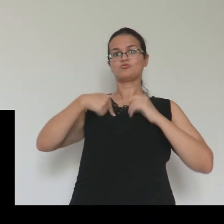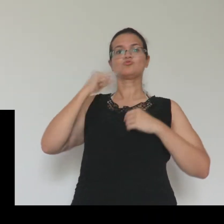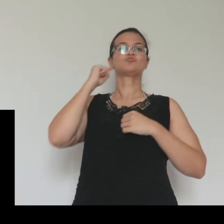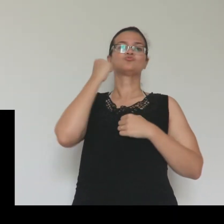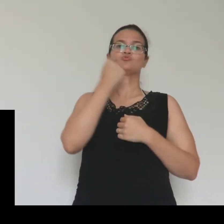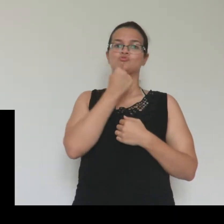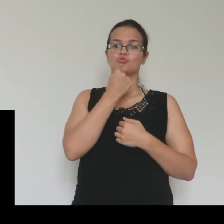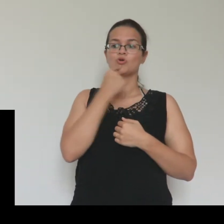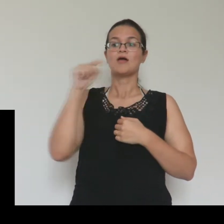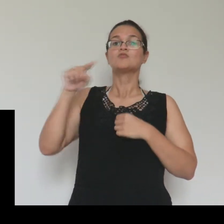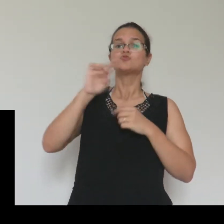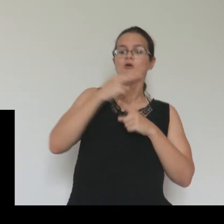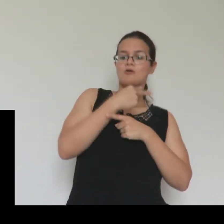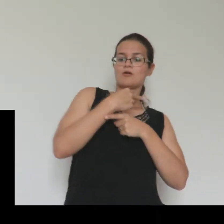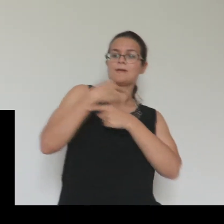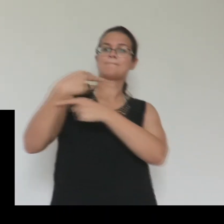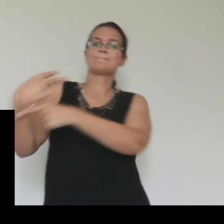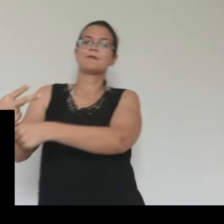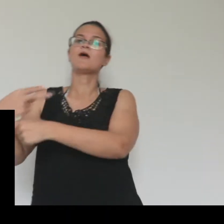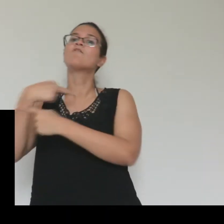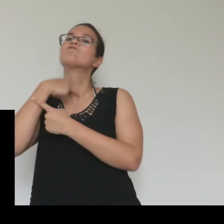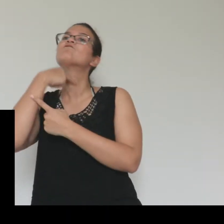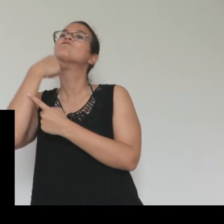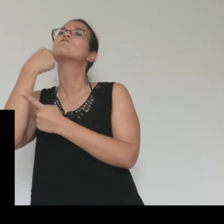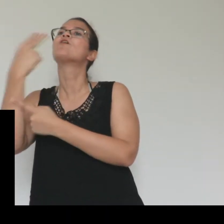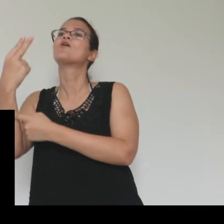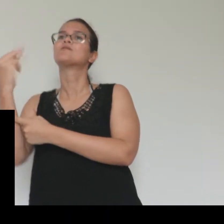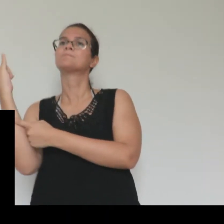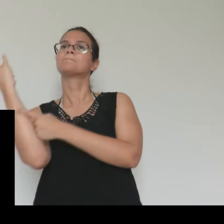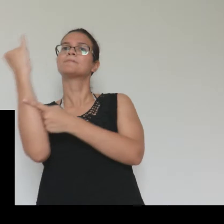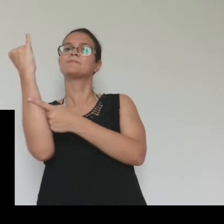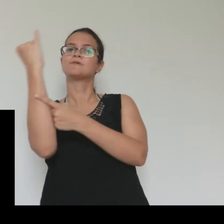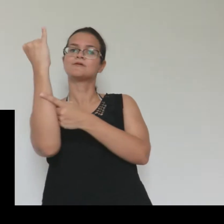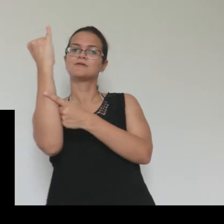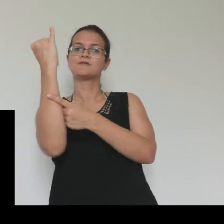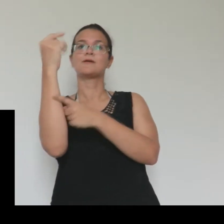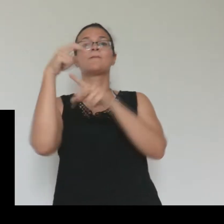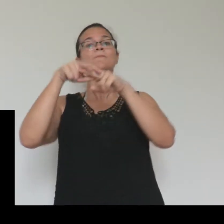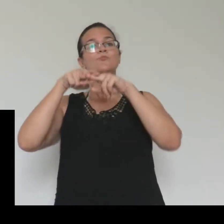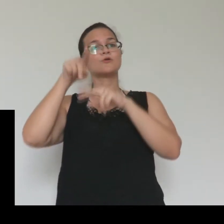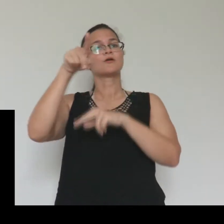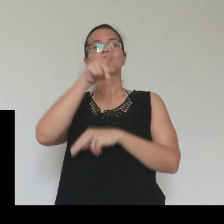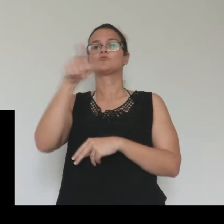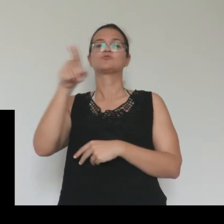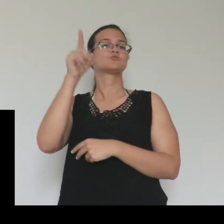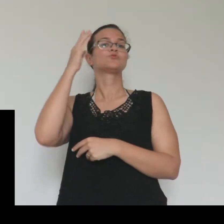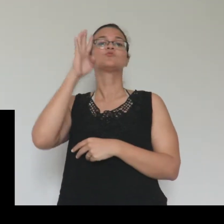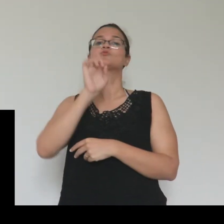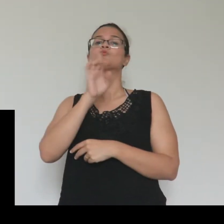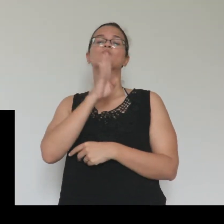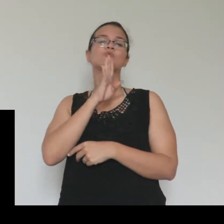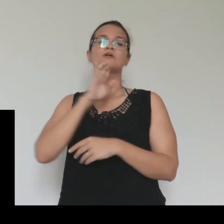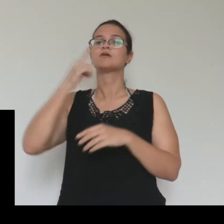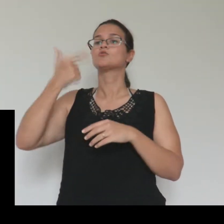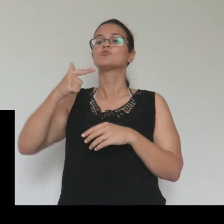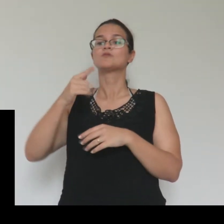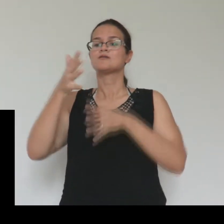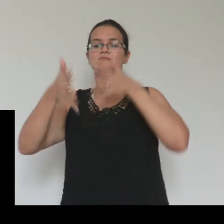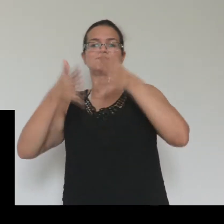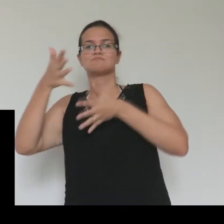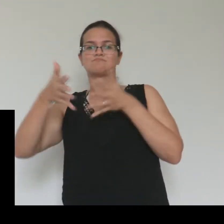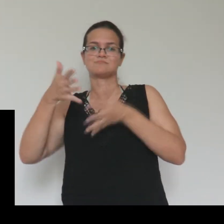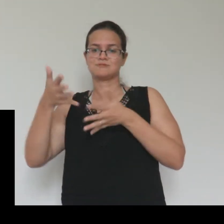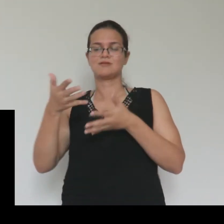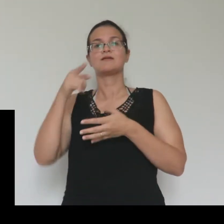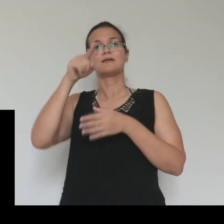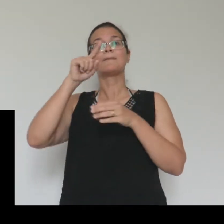está emprestando a voz para o surdo, devido o professor não ter conhecimento e fluência para entender o surdo dentro da sua primeira língua,